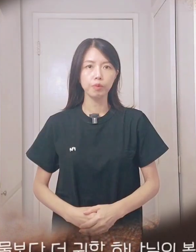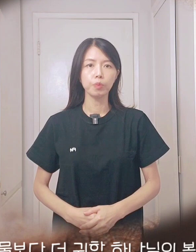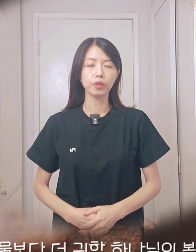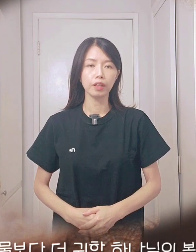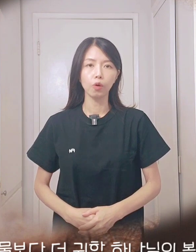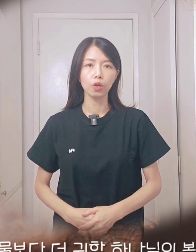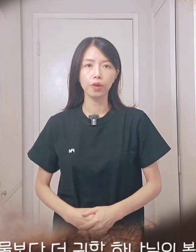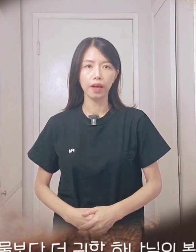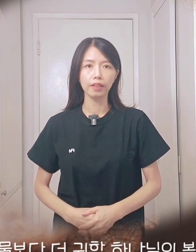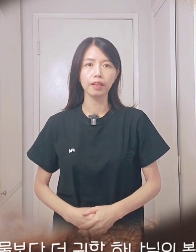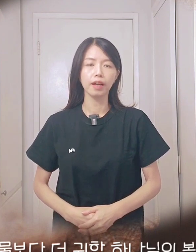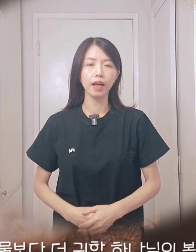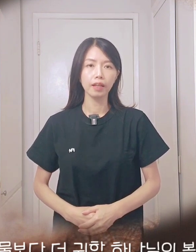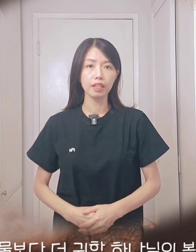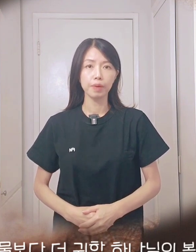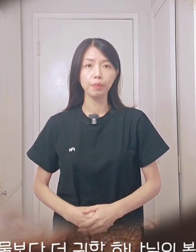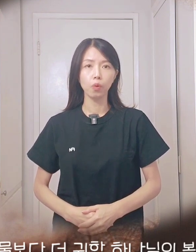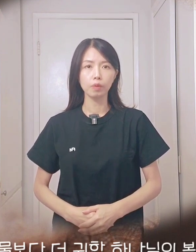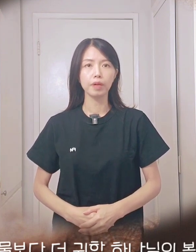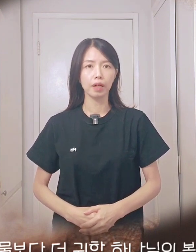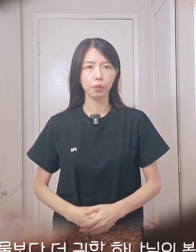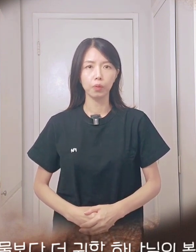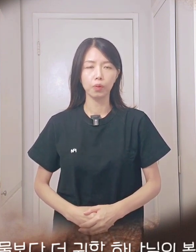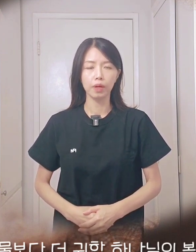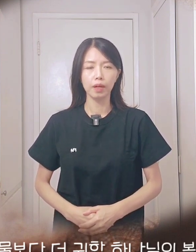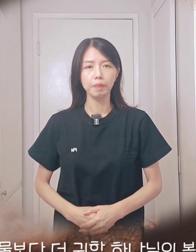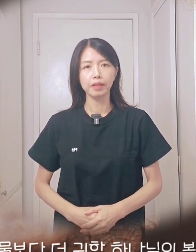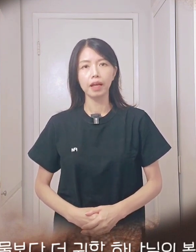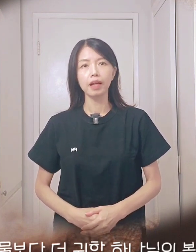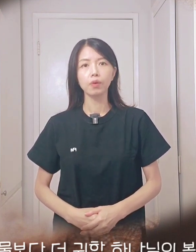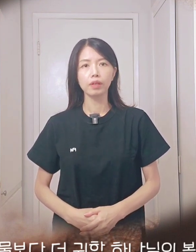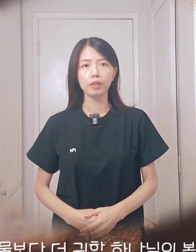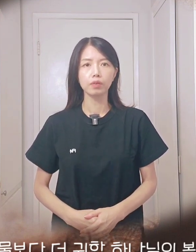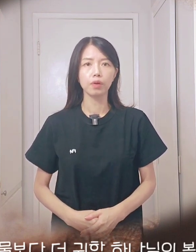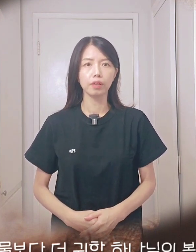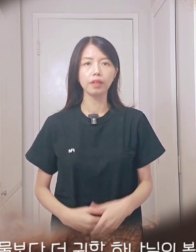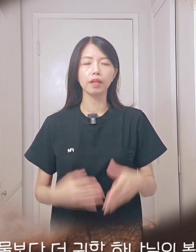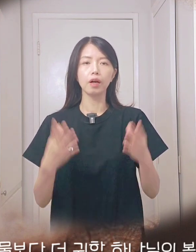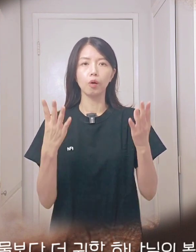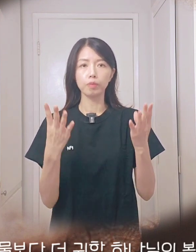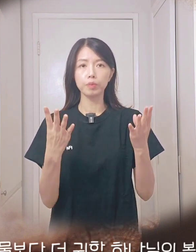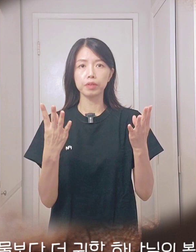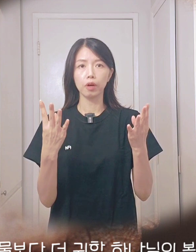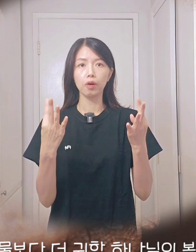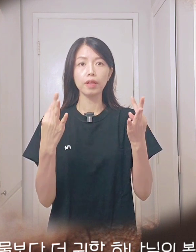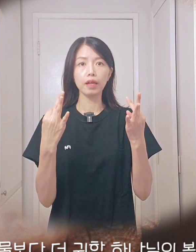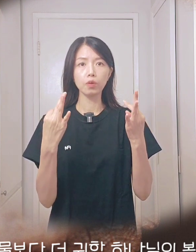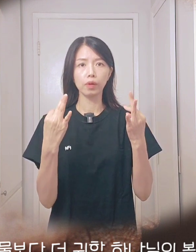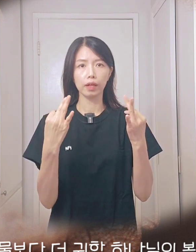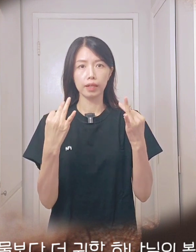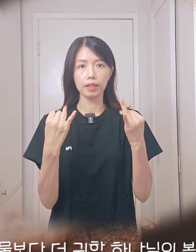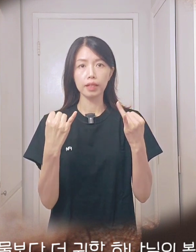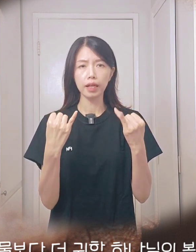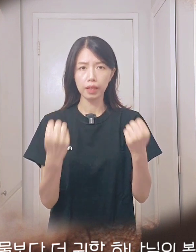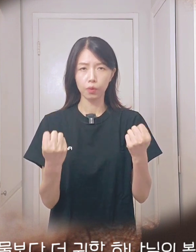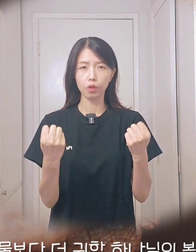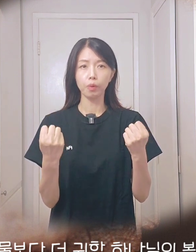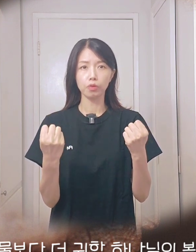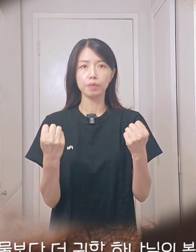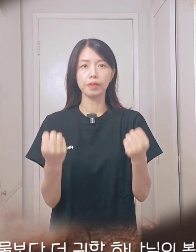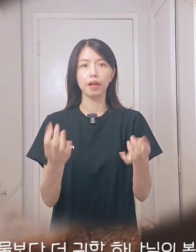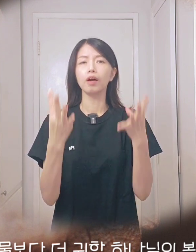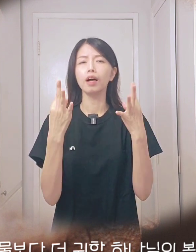많은 재물보다 더 귀한 하나님의 복음을 갖고. 많다라고 하는 뜻의 수어는 엄지부터 새끼손가락까지